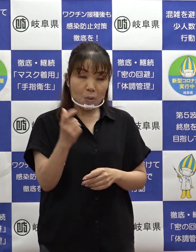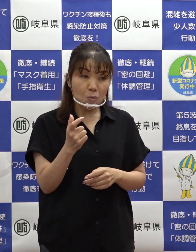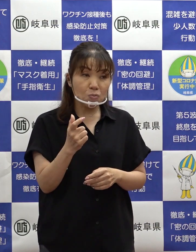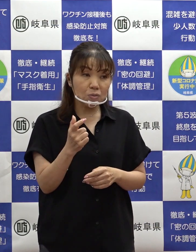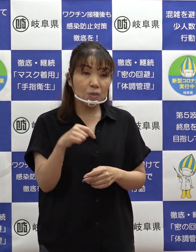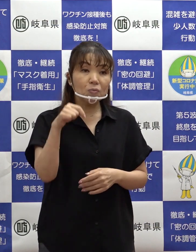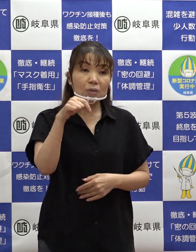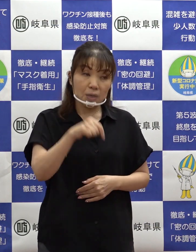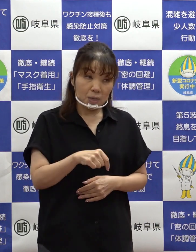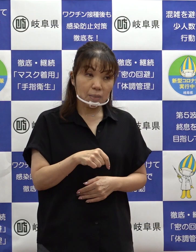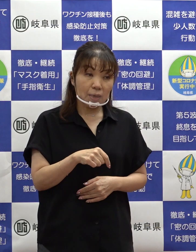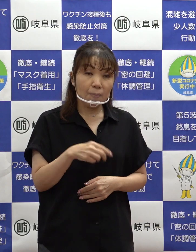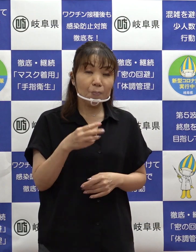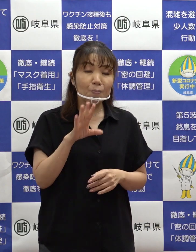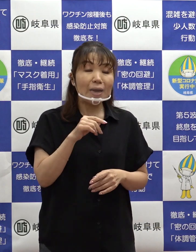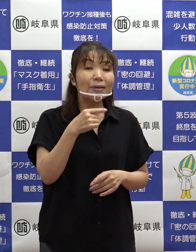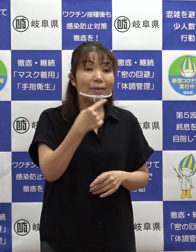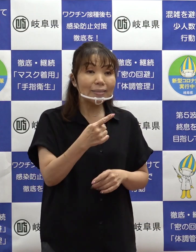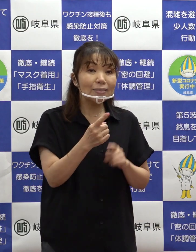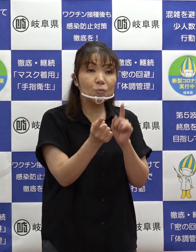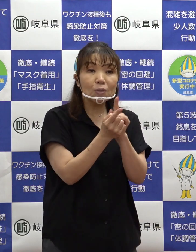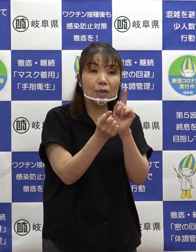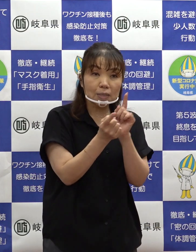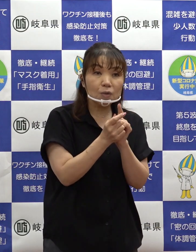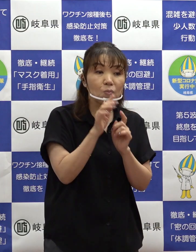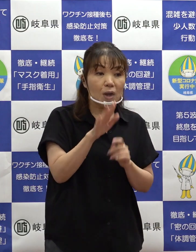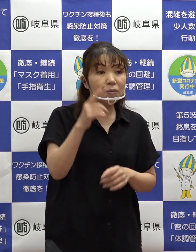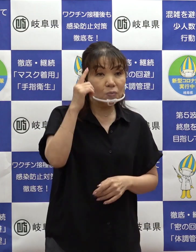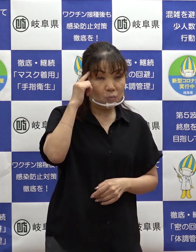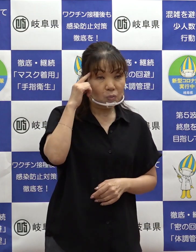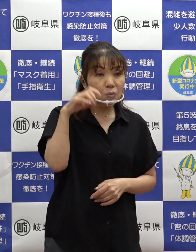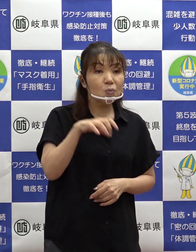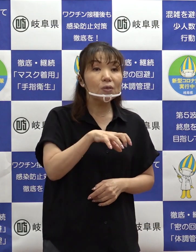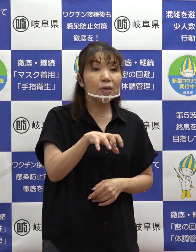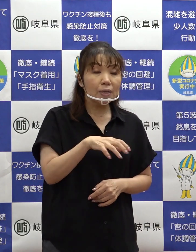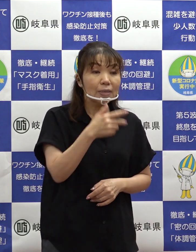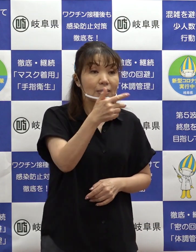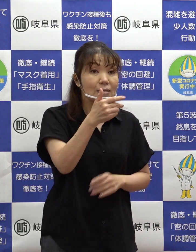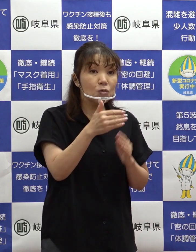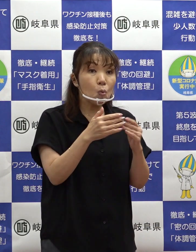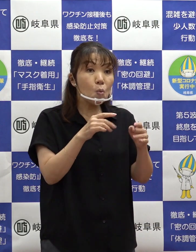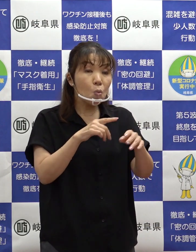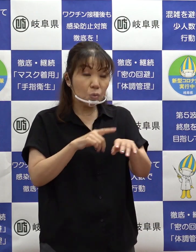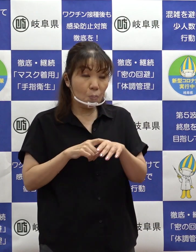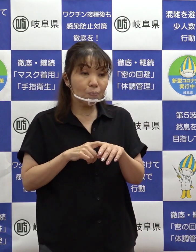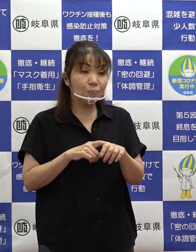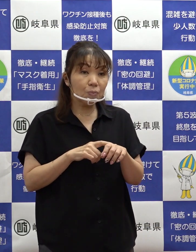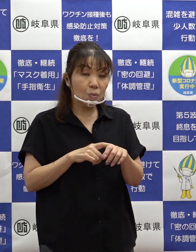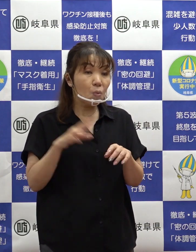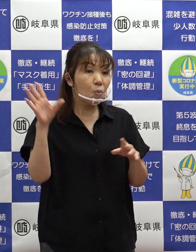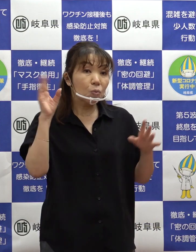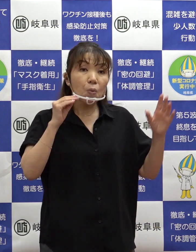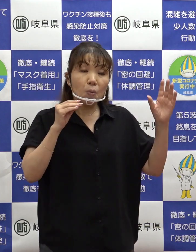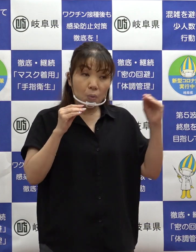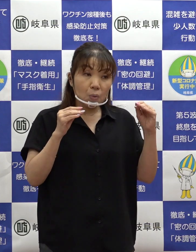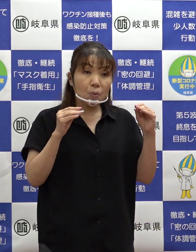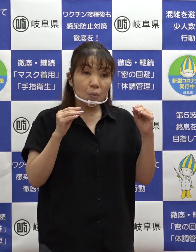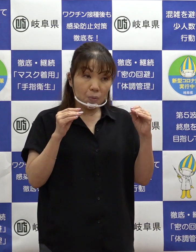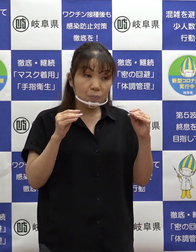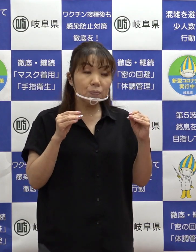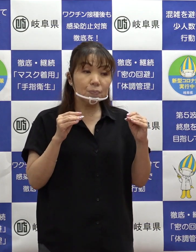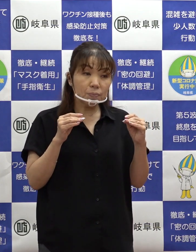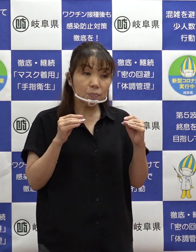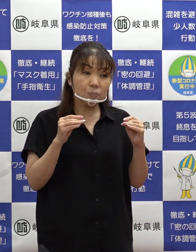に含めてらっしゃると思うんですが、はいはい、その中でその市町村とその、情報を自宅療養